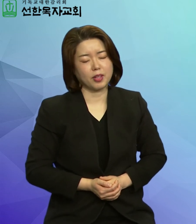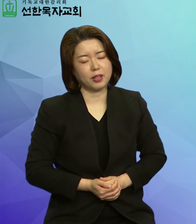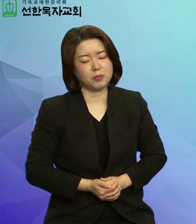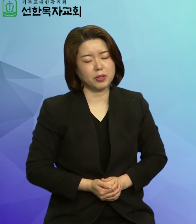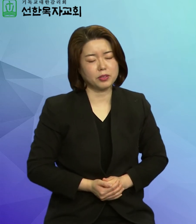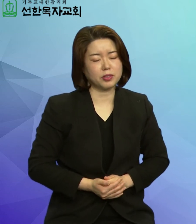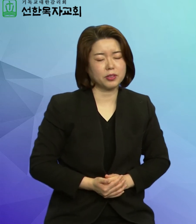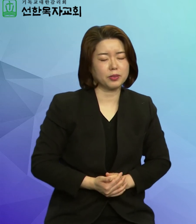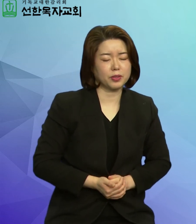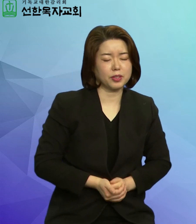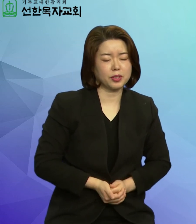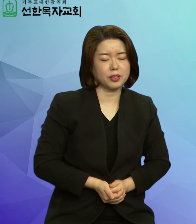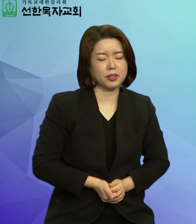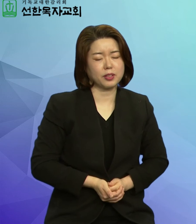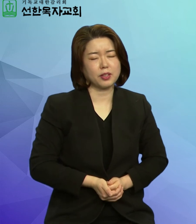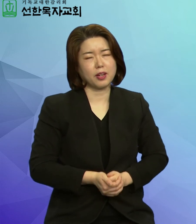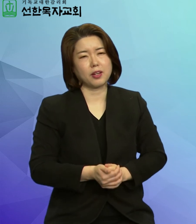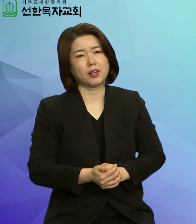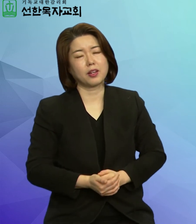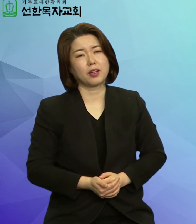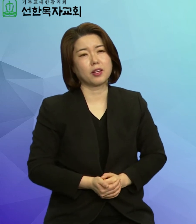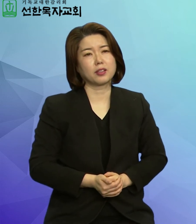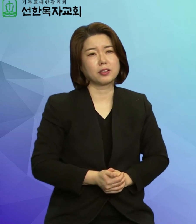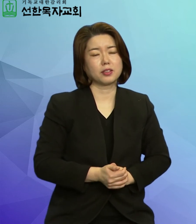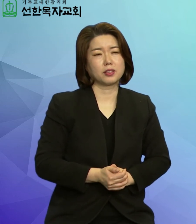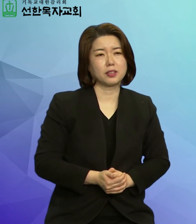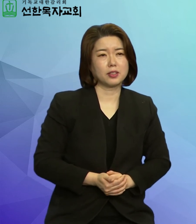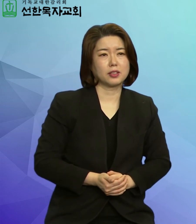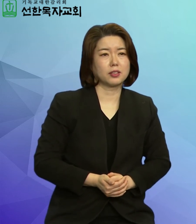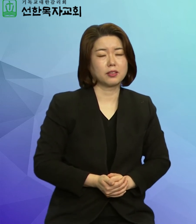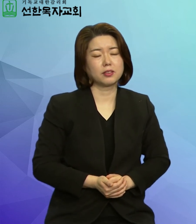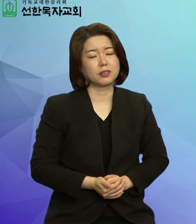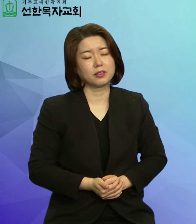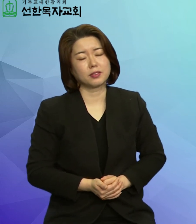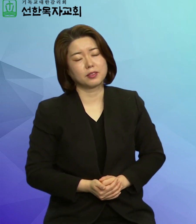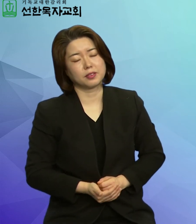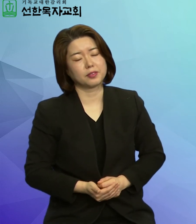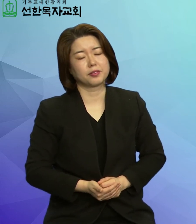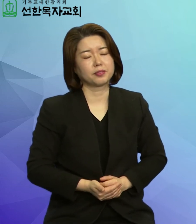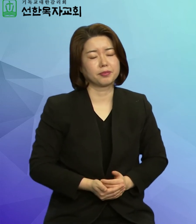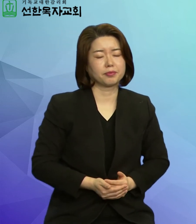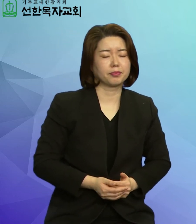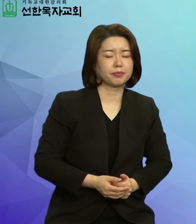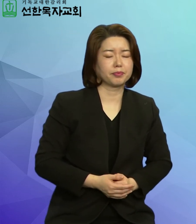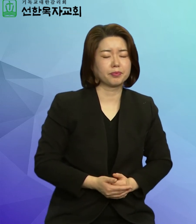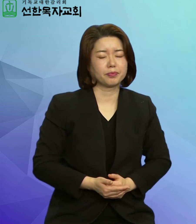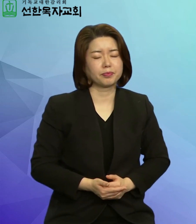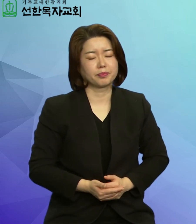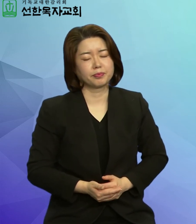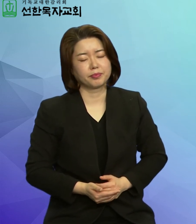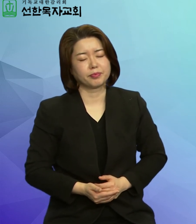좋으신 주, 예외 그대로 그 함께하신 하나님 감사합니다.